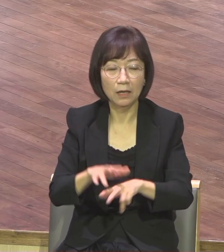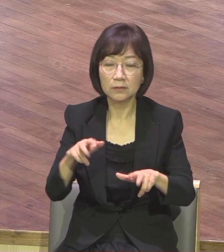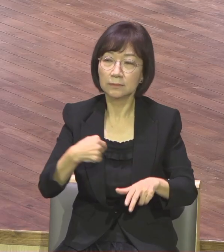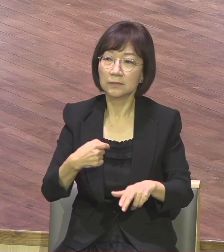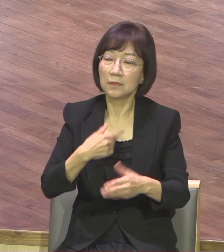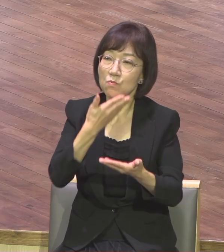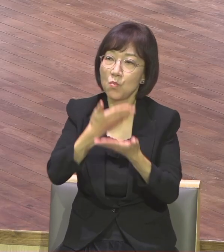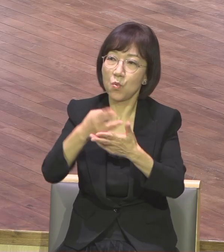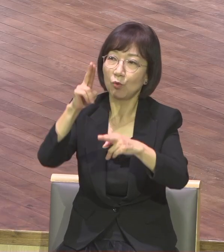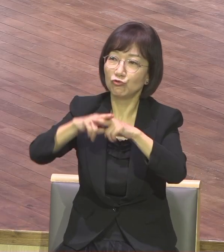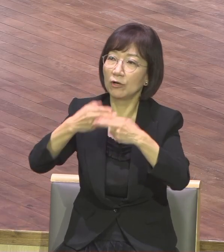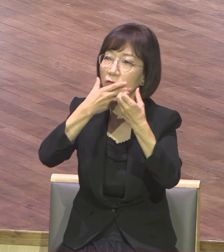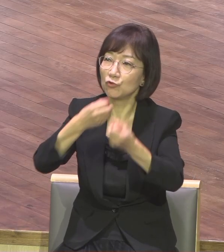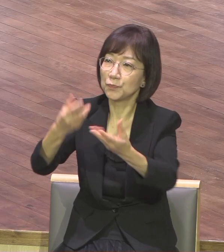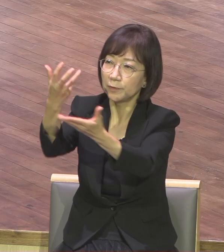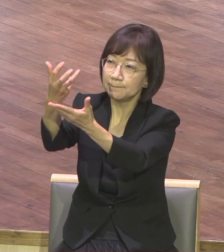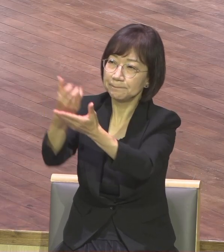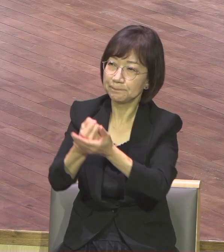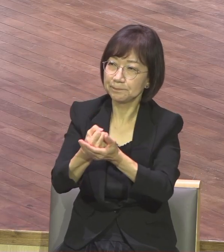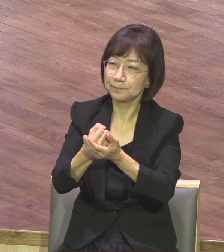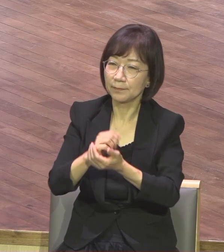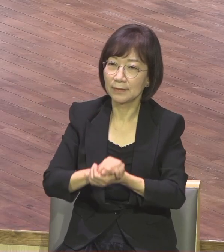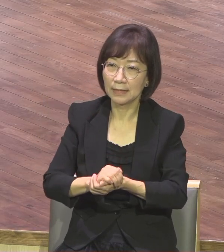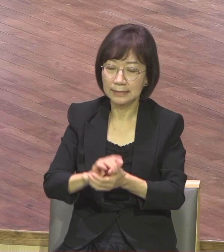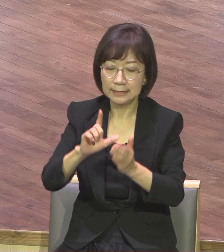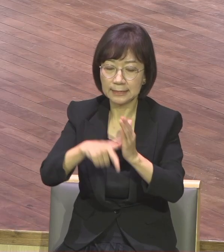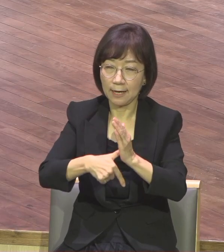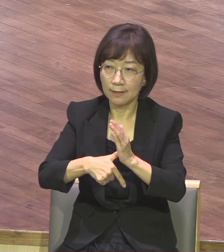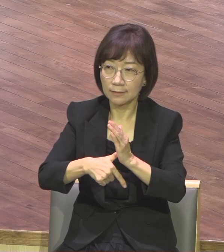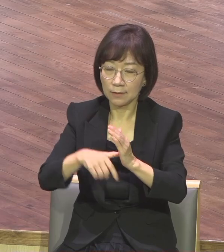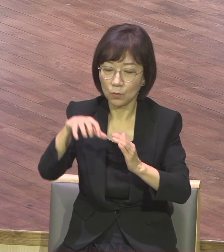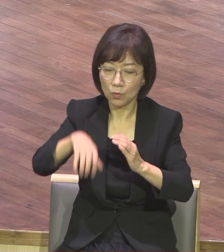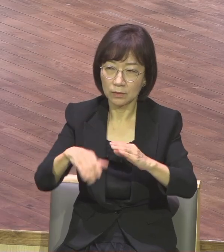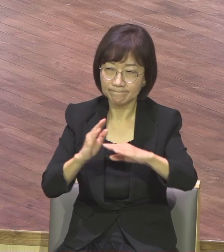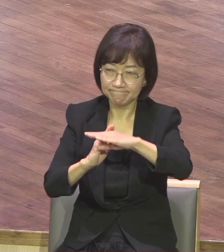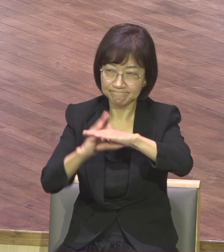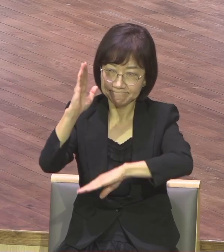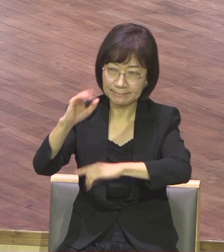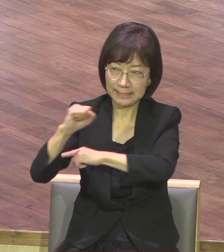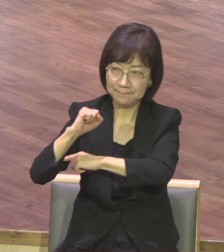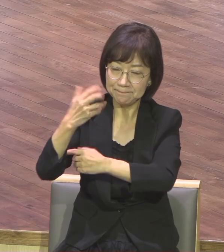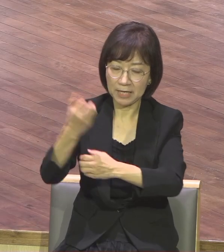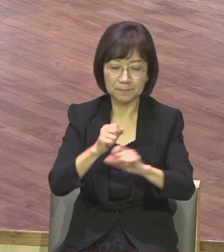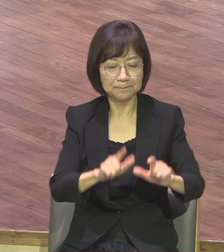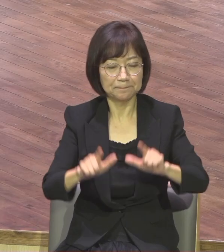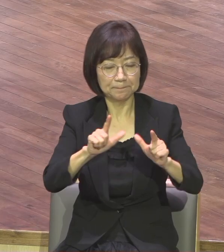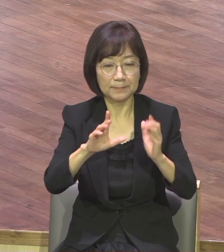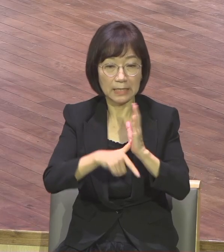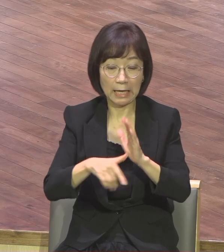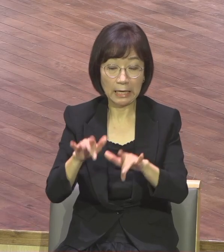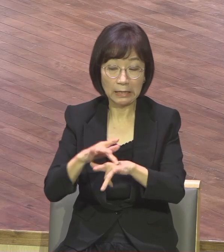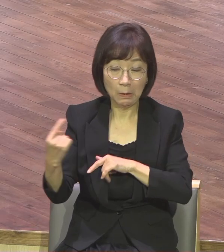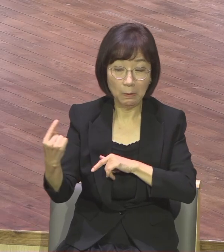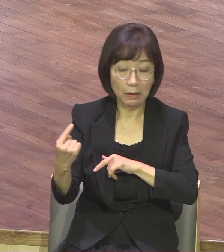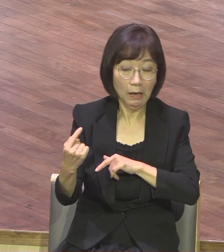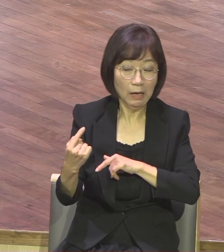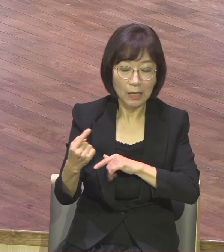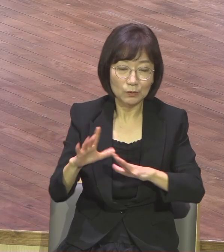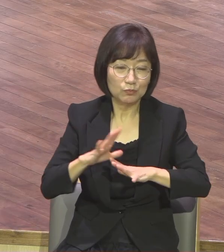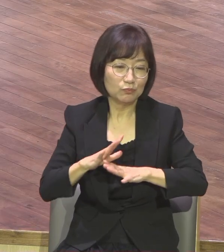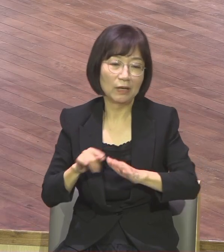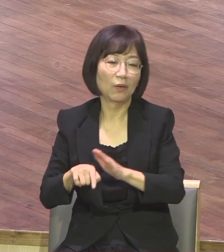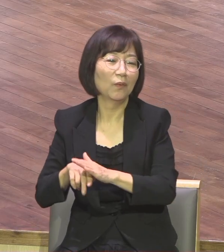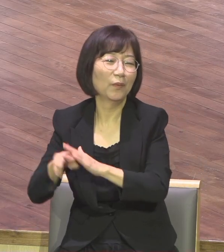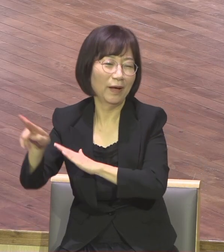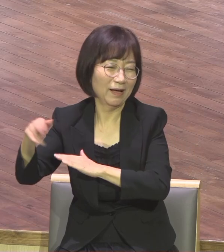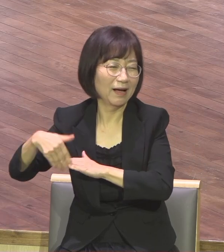누리고 신과 초월의 하나님을 그야말로 이 창조 빛으로 살아가고 있는데 이렇게 강단의 언약을 붙잡고